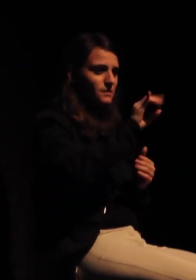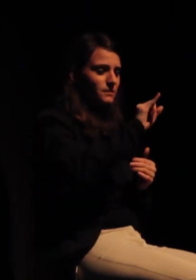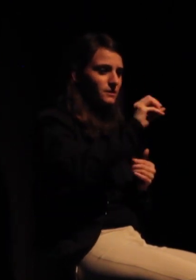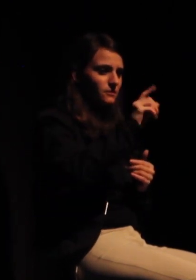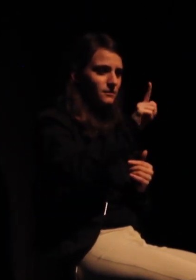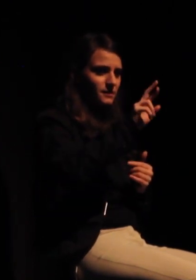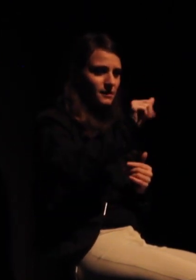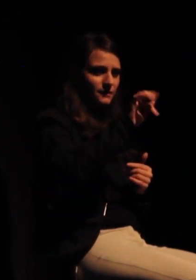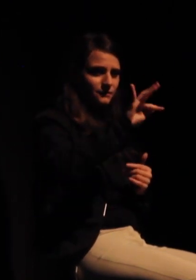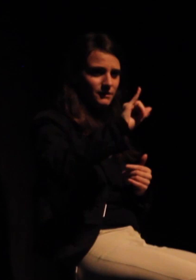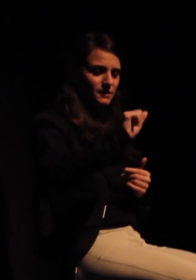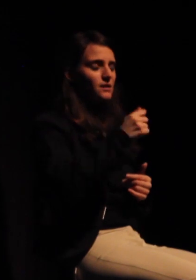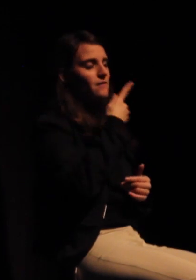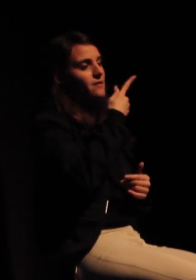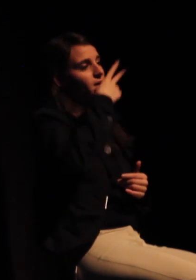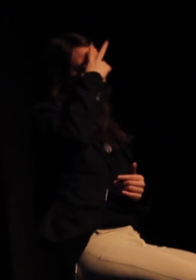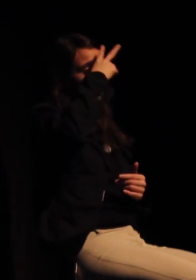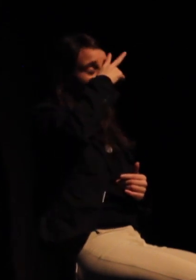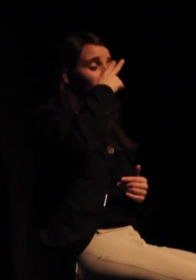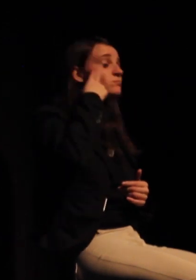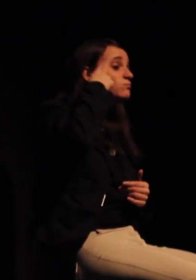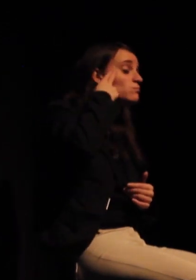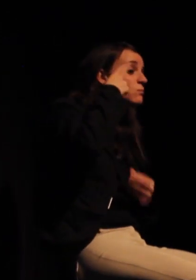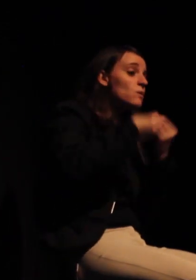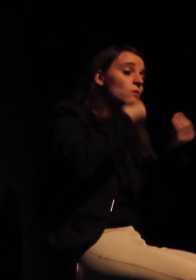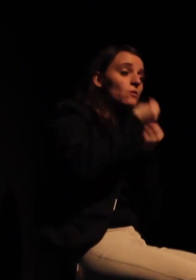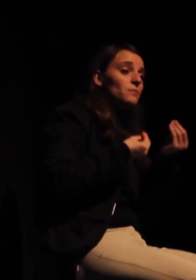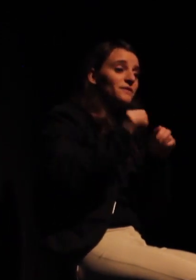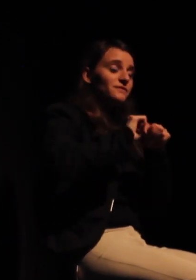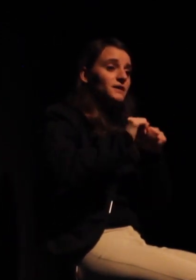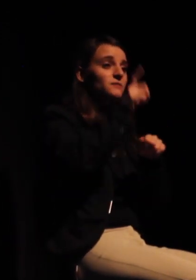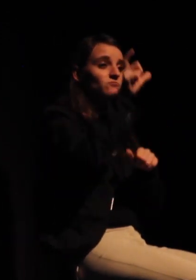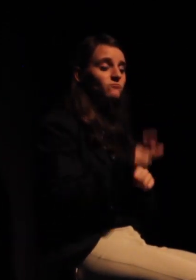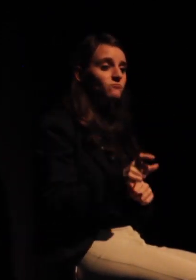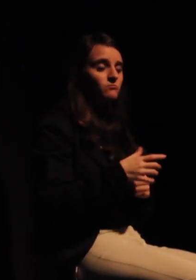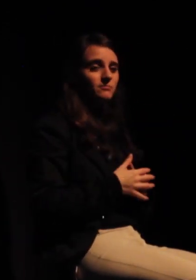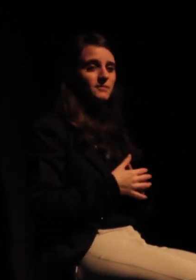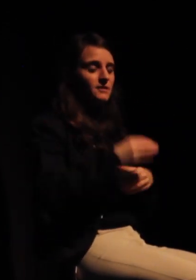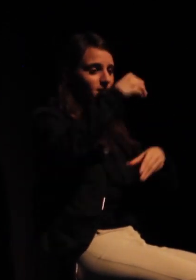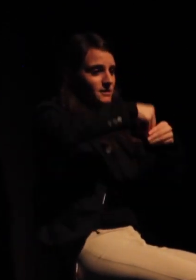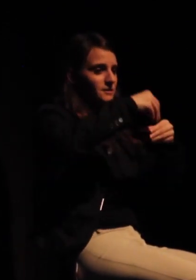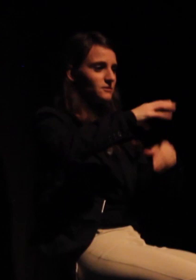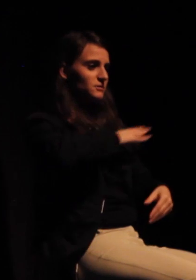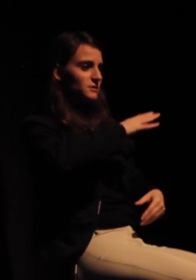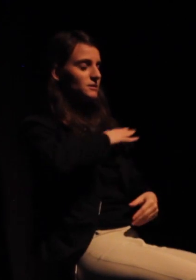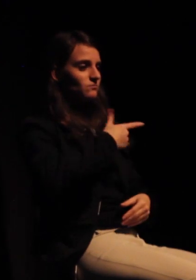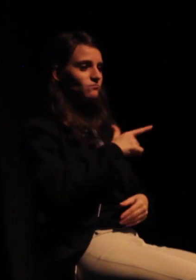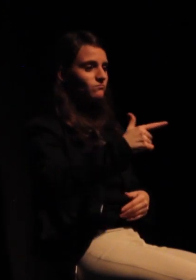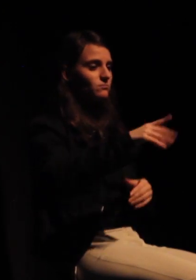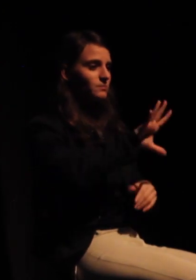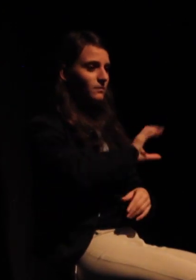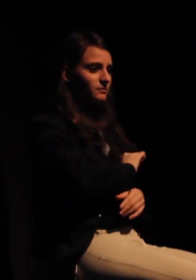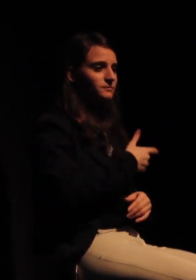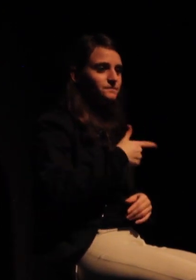biografia. Para cada um eu fico imaginando como é que eles atuariam dentro de uma cidade,